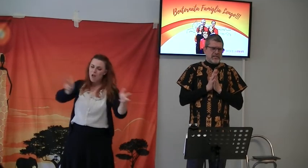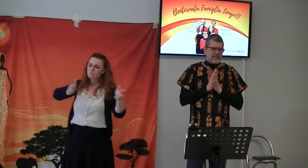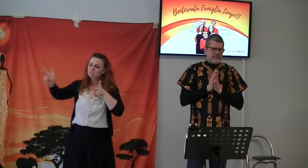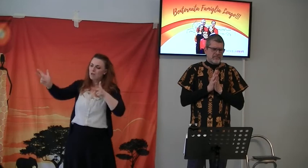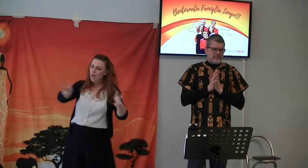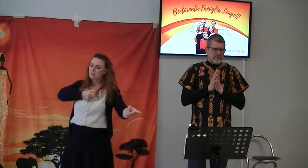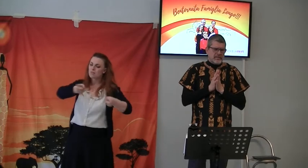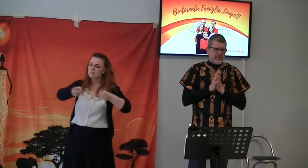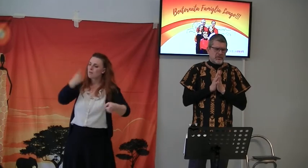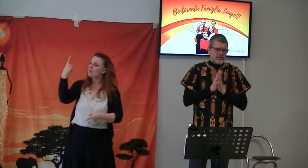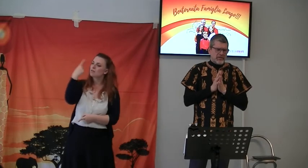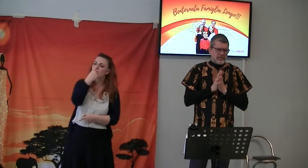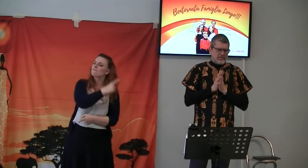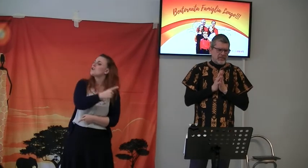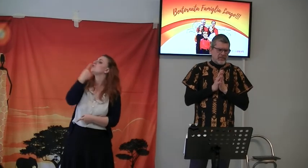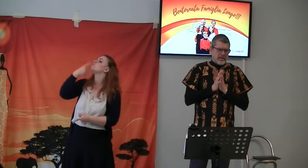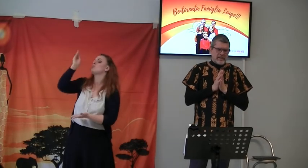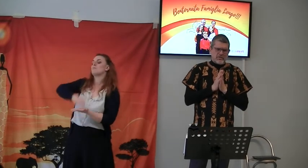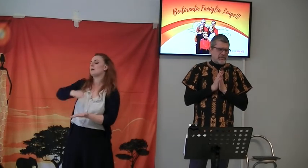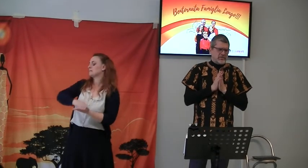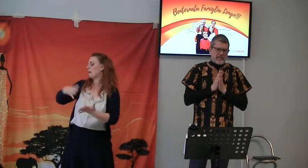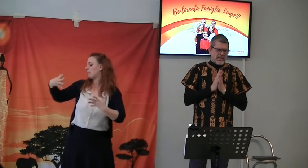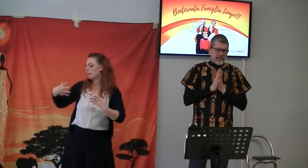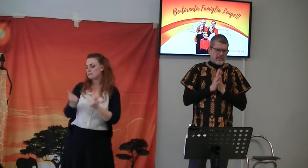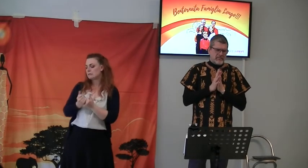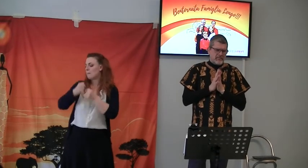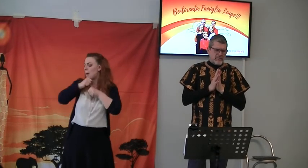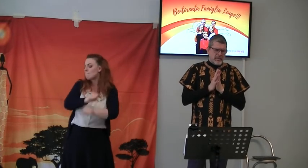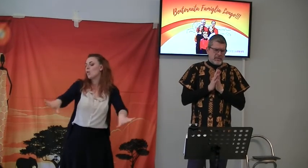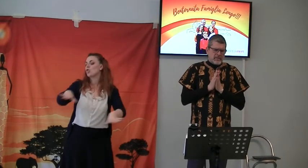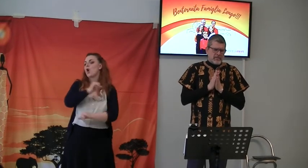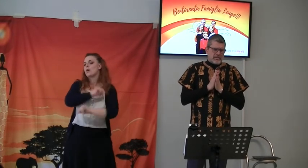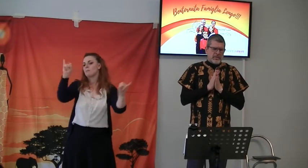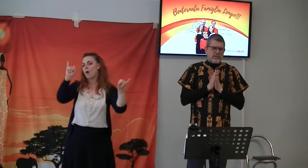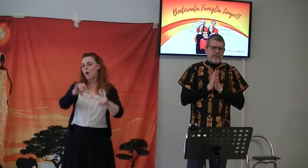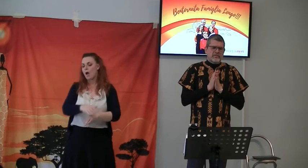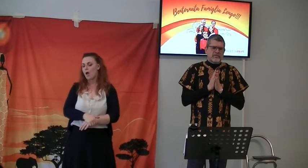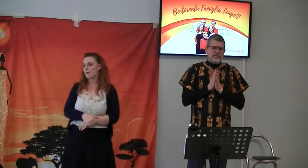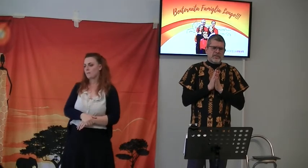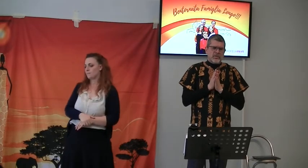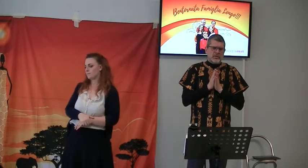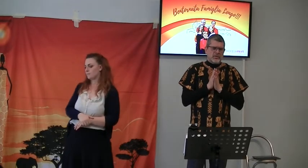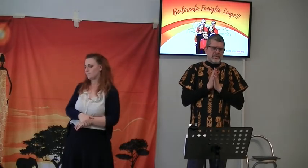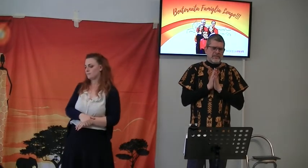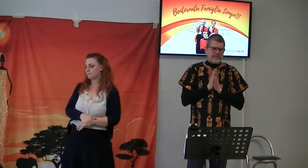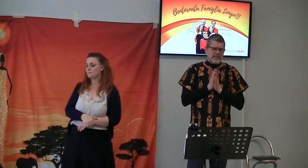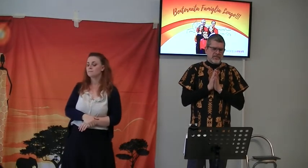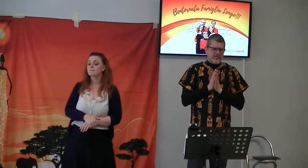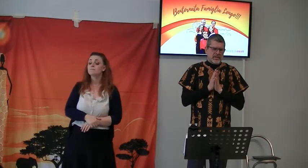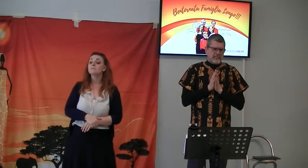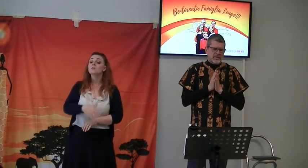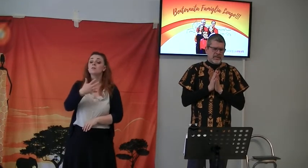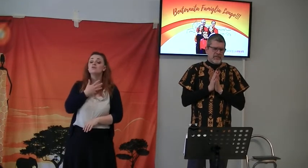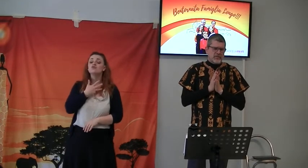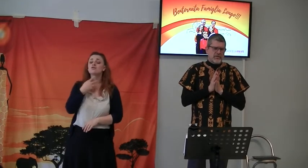Tu sei lì, sei con noi e che non ci abbandonerai mai. Ti prego, per se c'è qualcuno questa mattina,